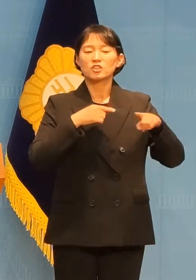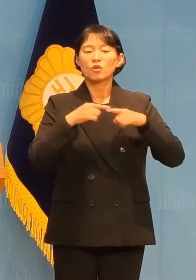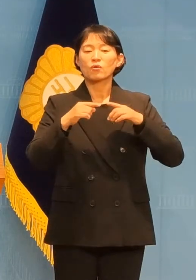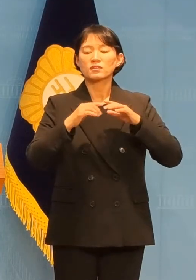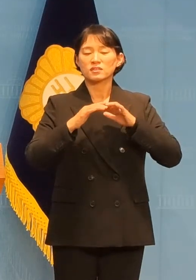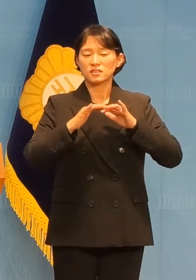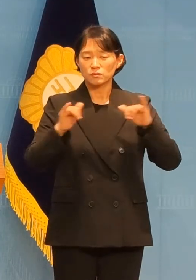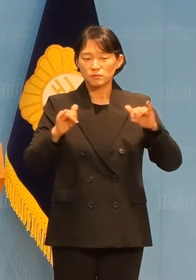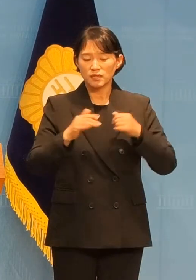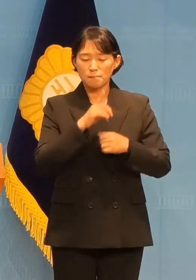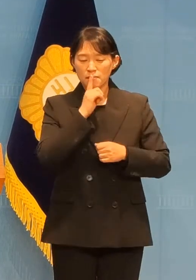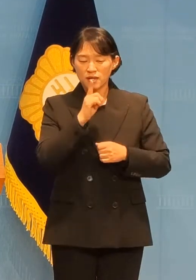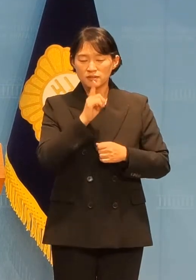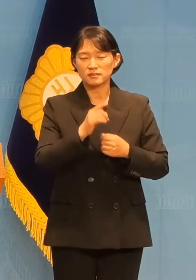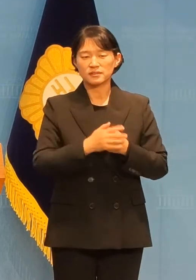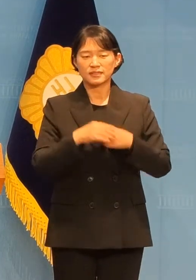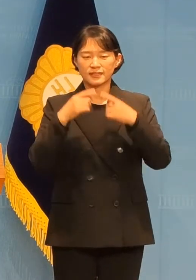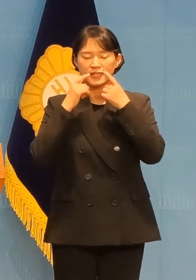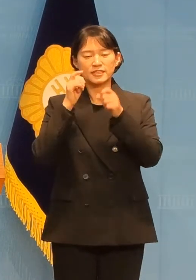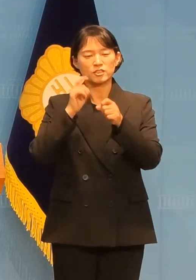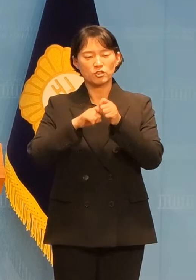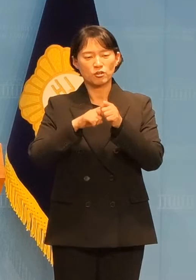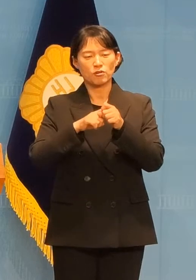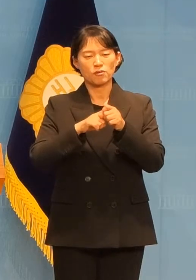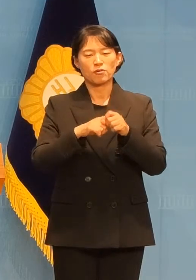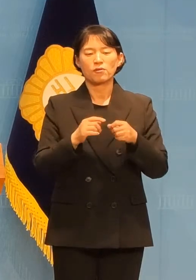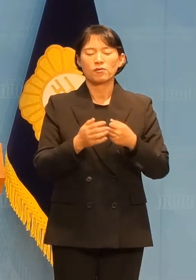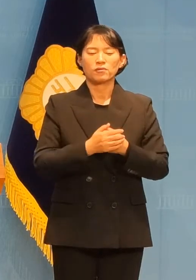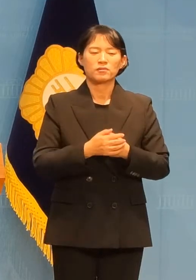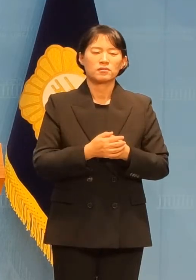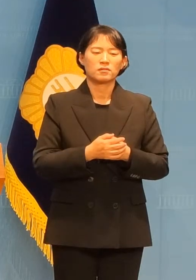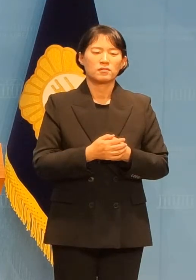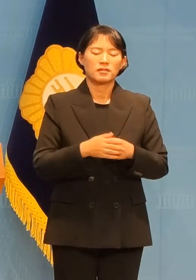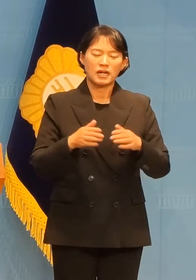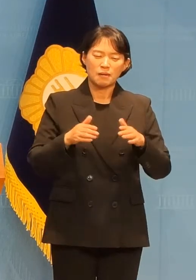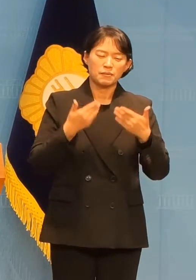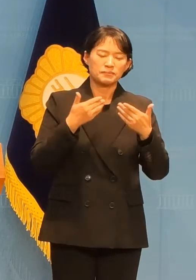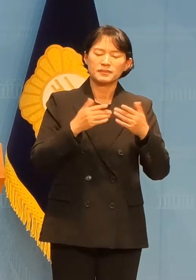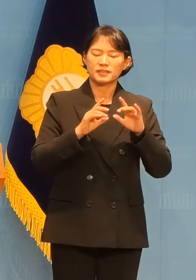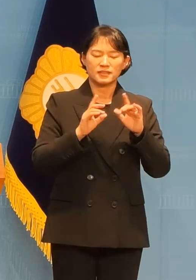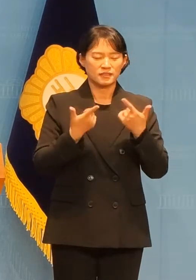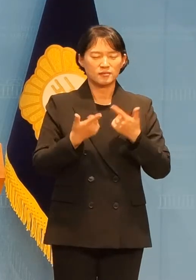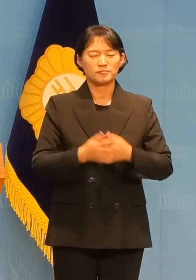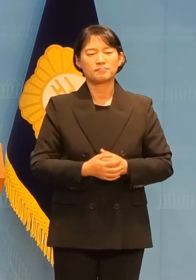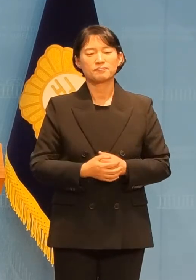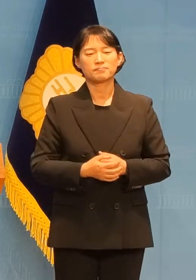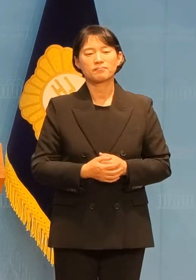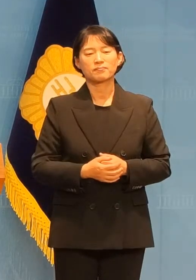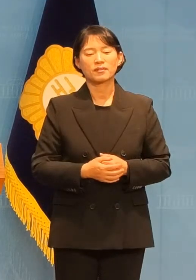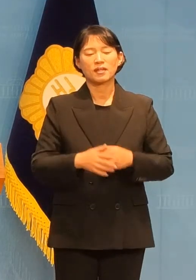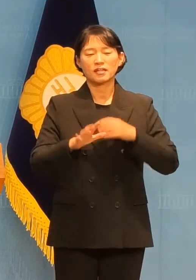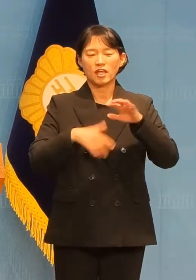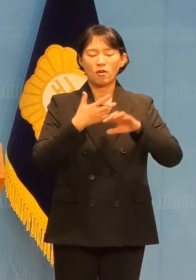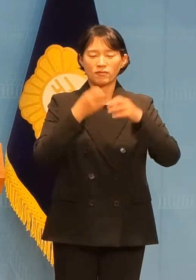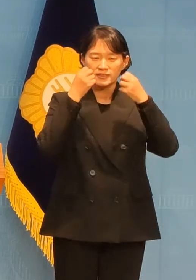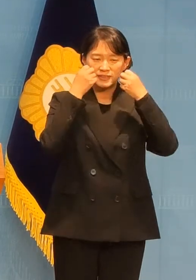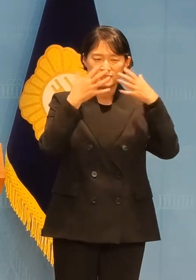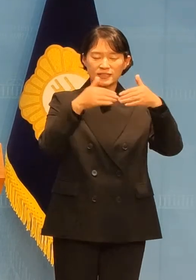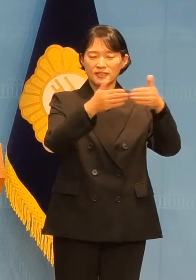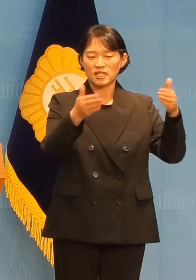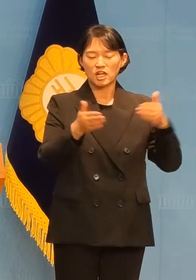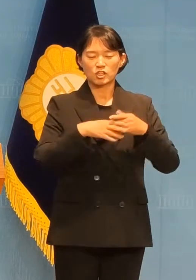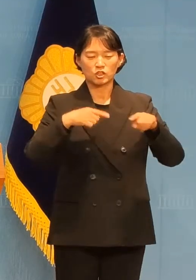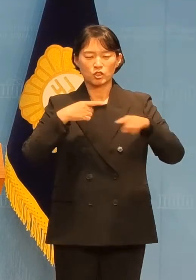지도자의 말 한마디는 개인적 해명으로 소급해 가벼워지지 않습니다. 개혁신당은